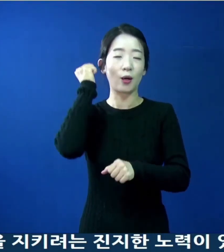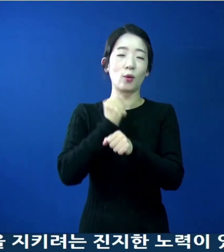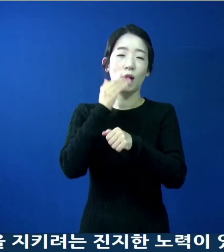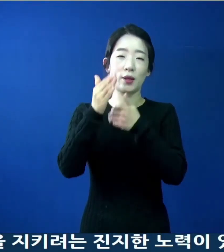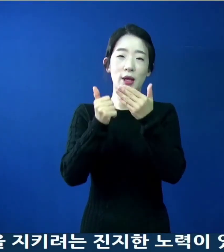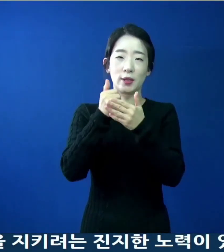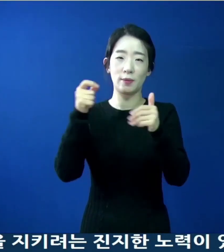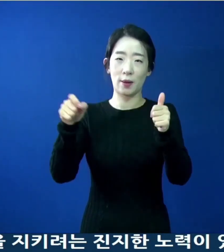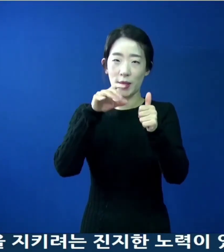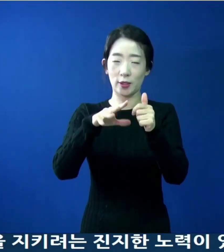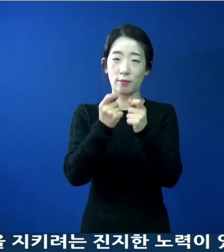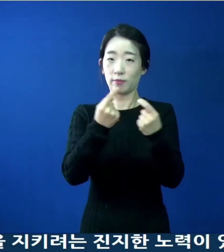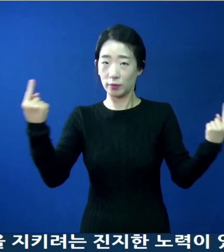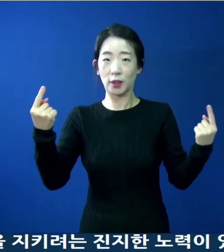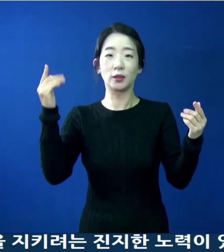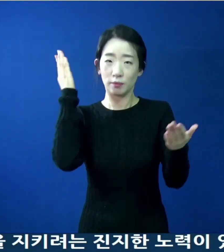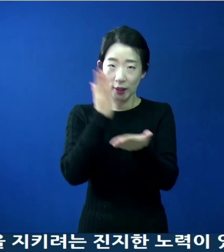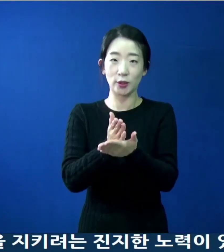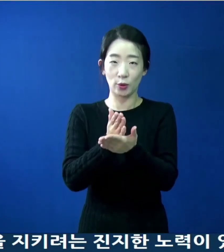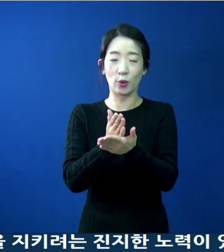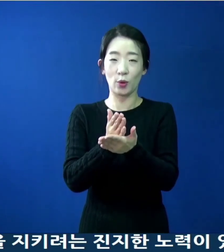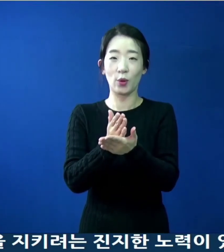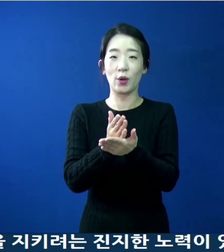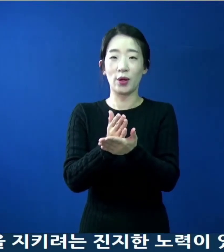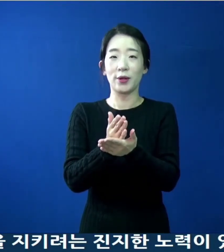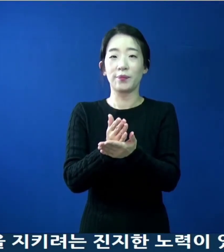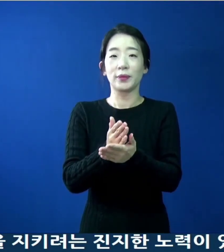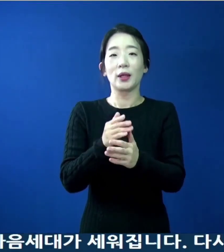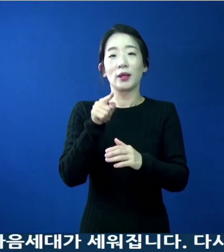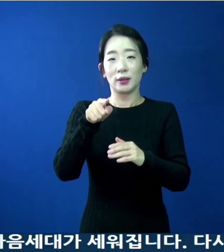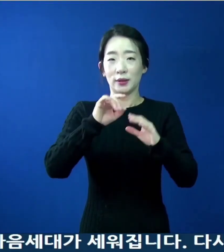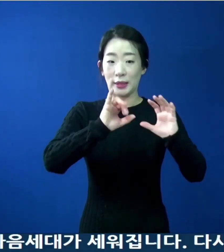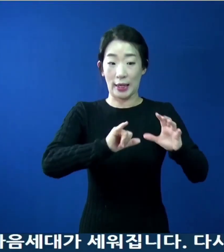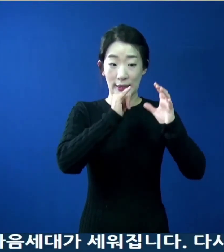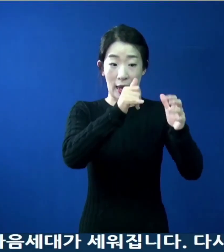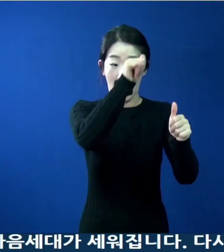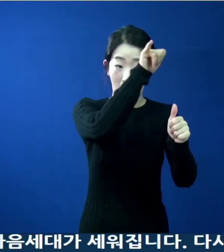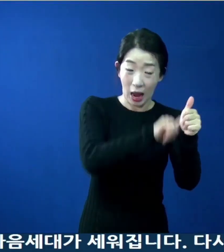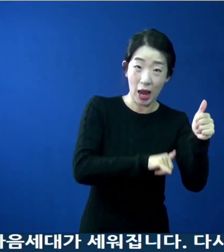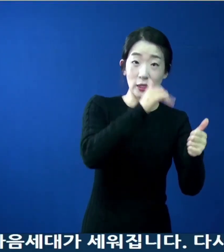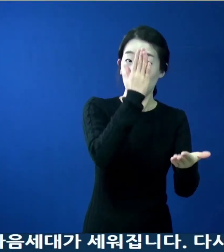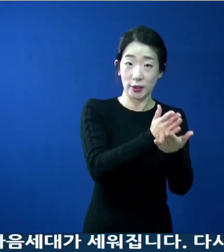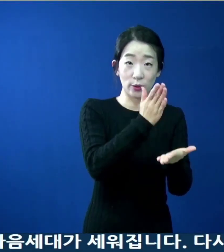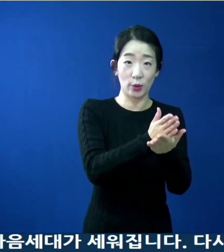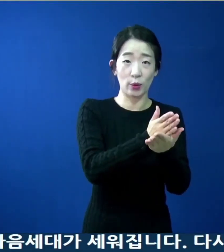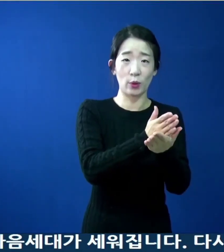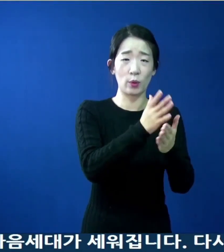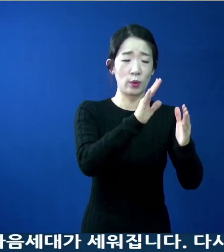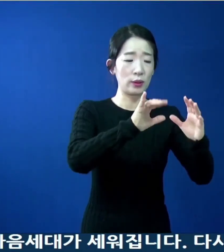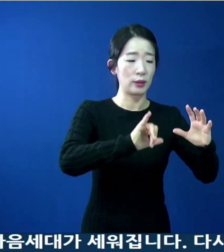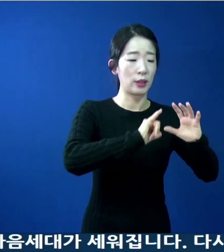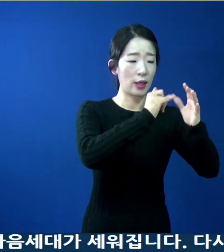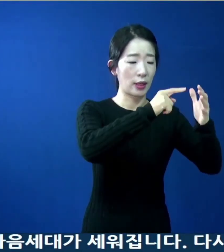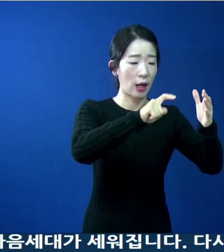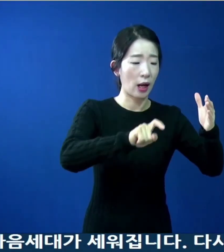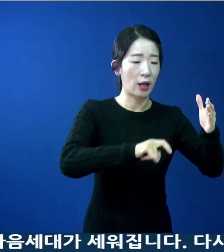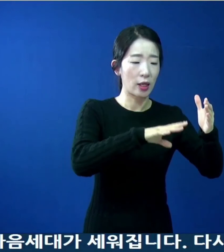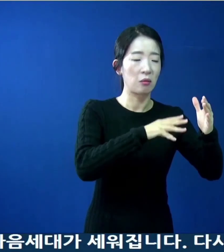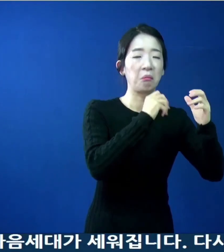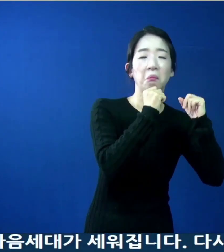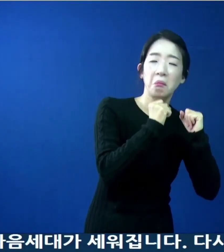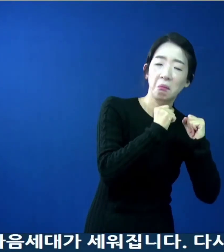마십시다. 세상 경배하고 살지 마십시다. 여러분, 세상 속에 있다가 세상에 함몰되어 있다가 안식,